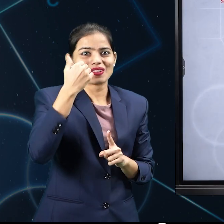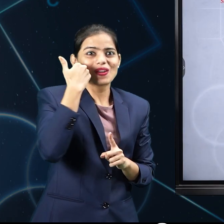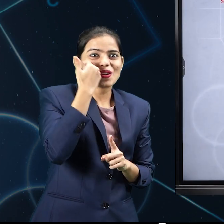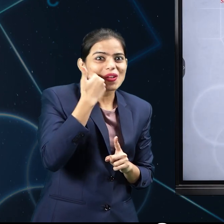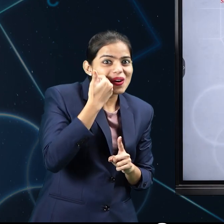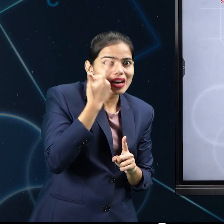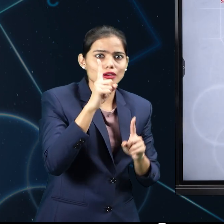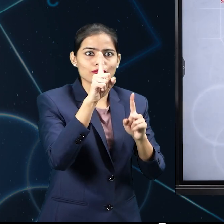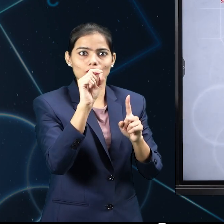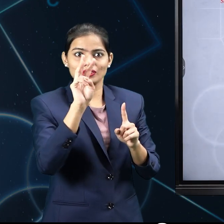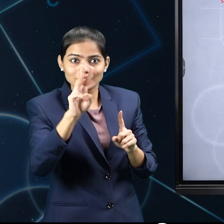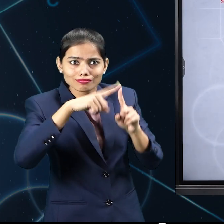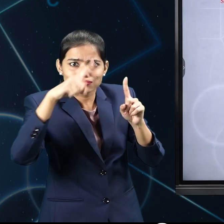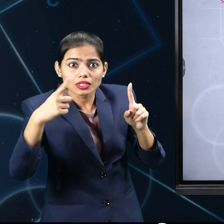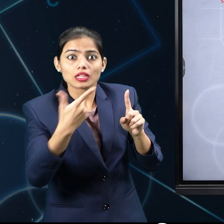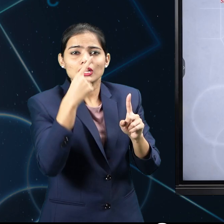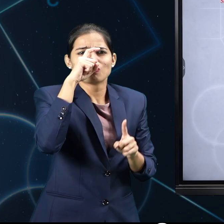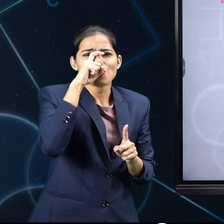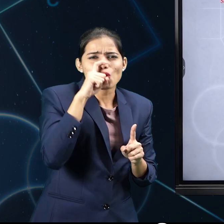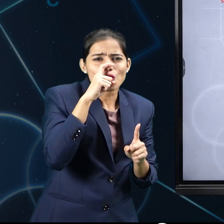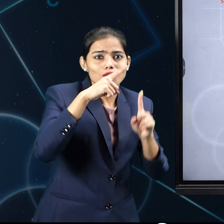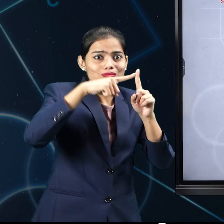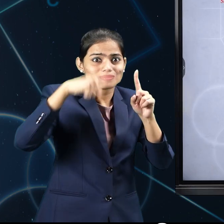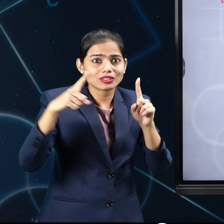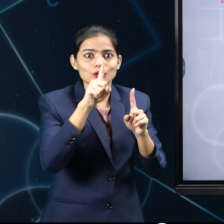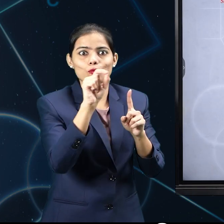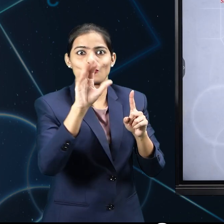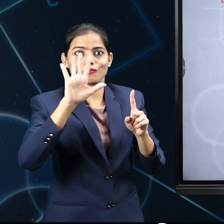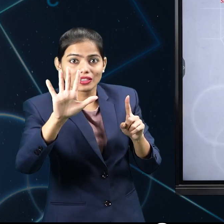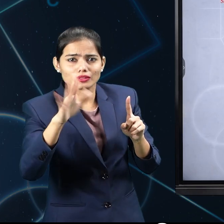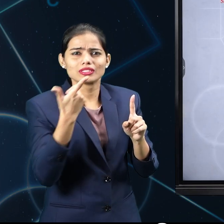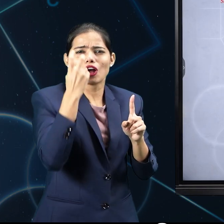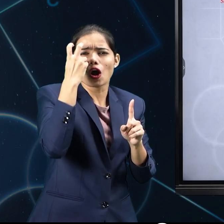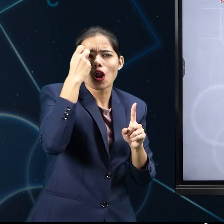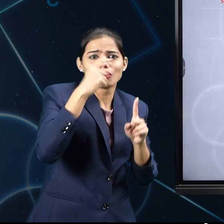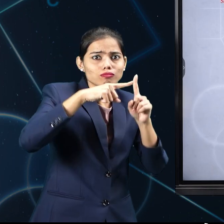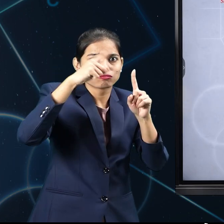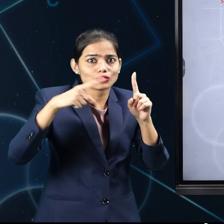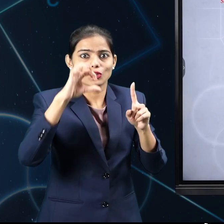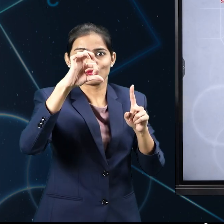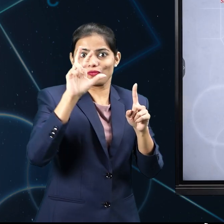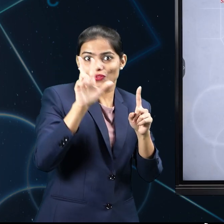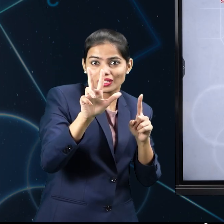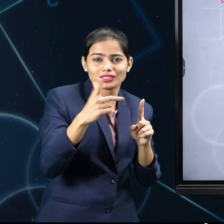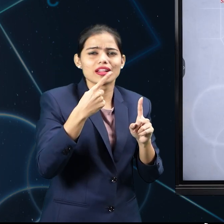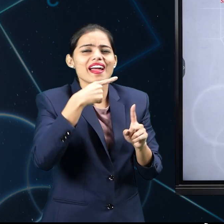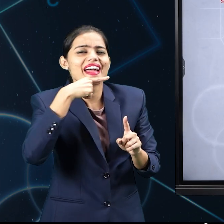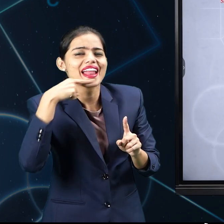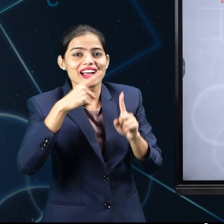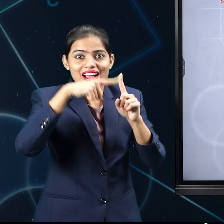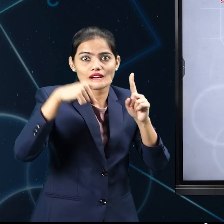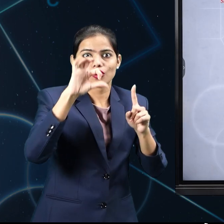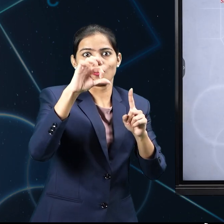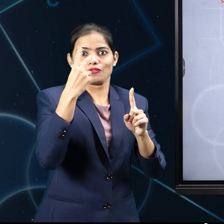105 वेळा आला, नारंगी 98 वेळेला आला तर लाल 92 वेळेला आला. प्रत्येक रंगाची संभाव्यता